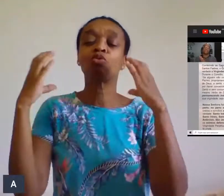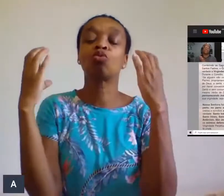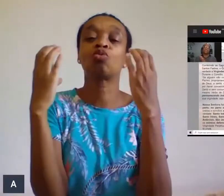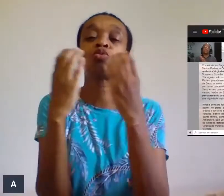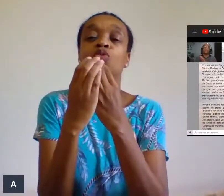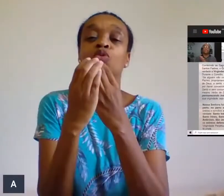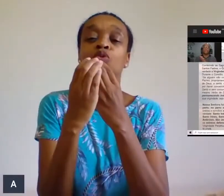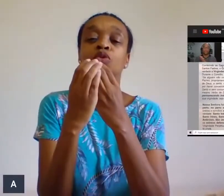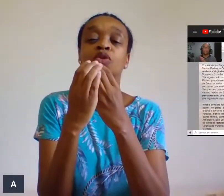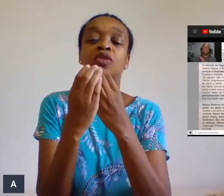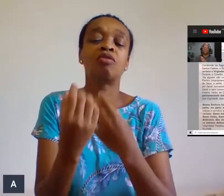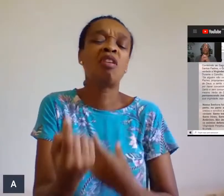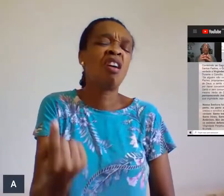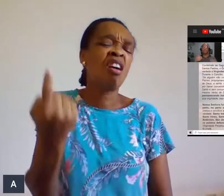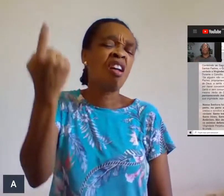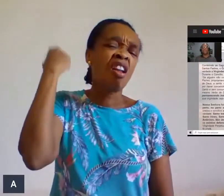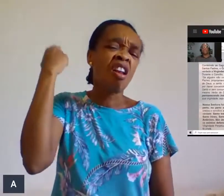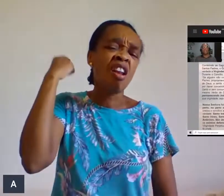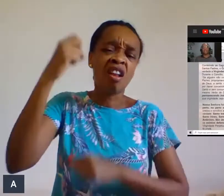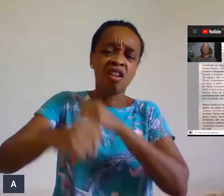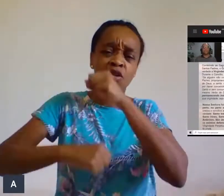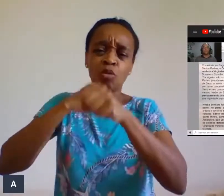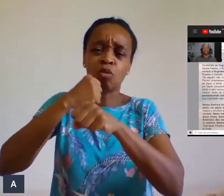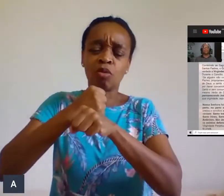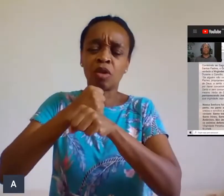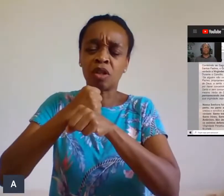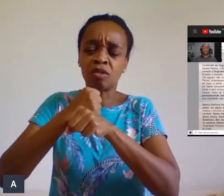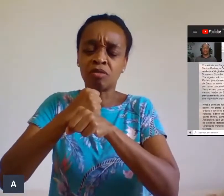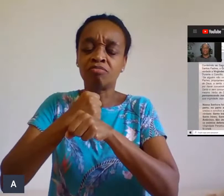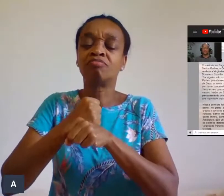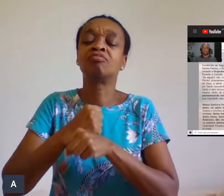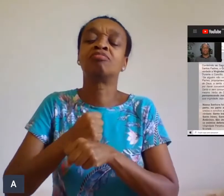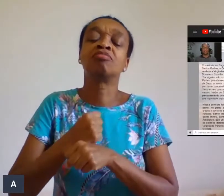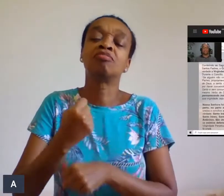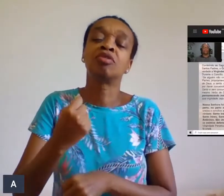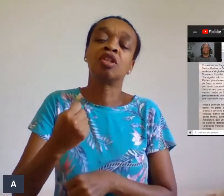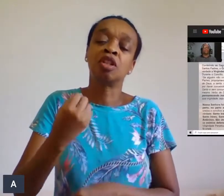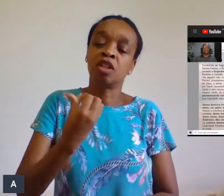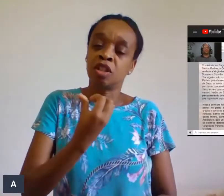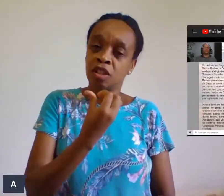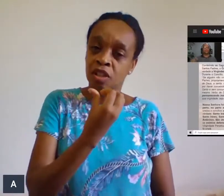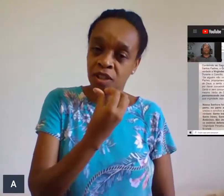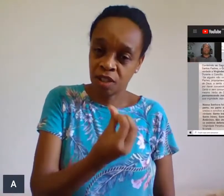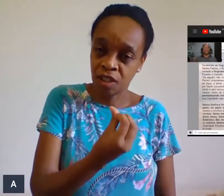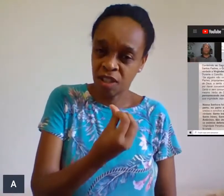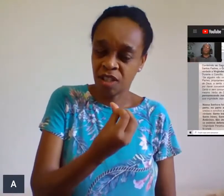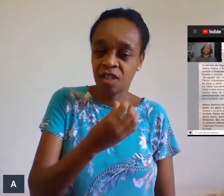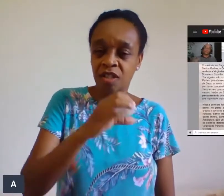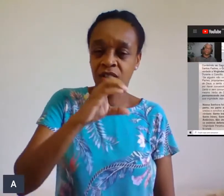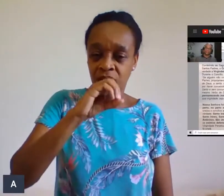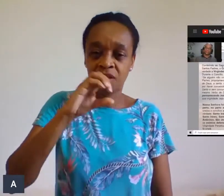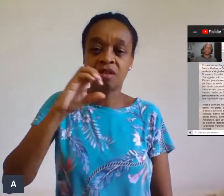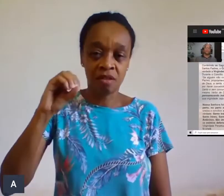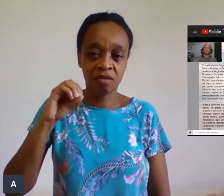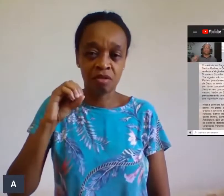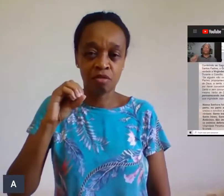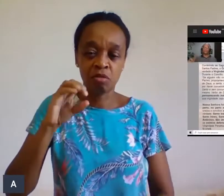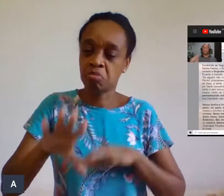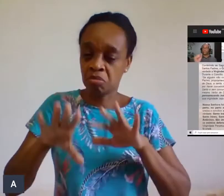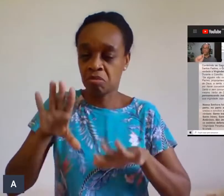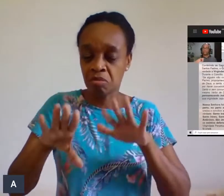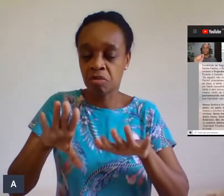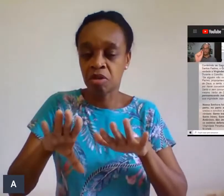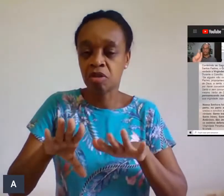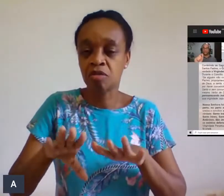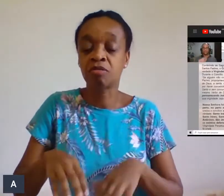de 649, a virgindade perpétua de Maria. Durante o concílio, Papa Martinho I